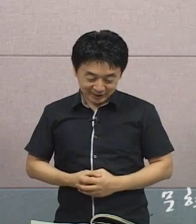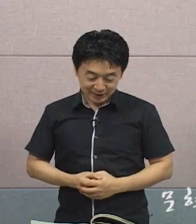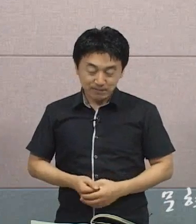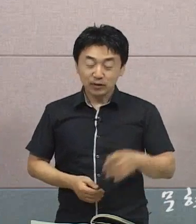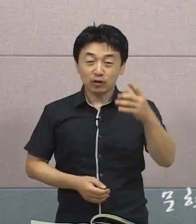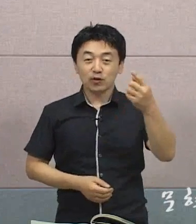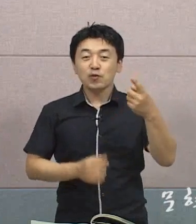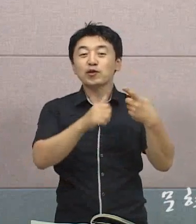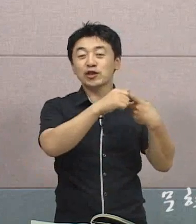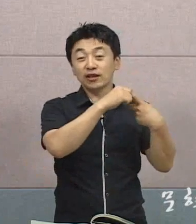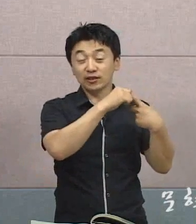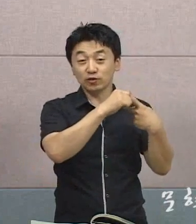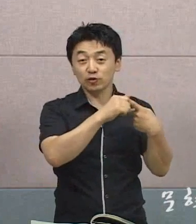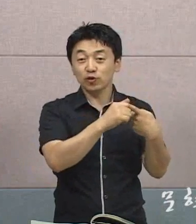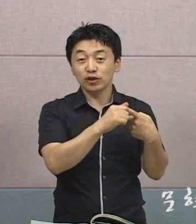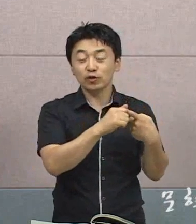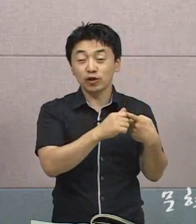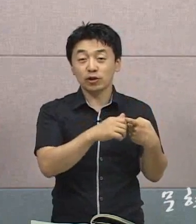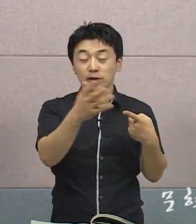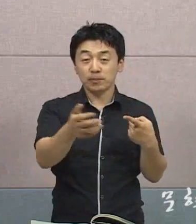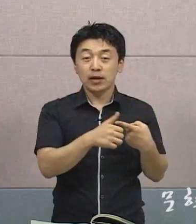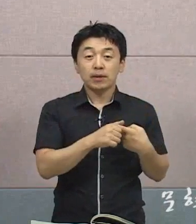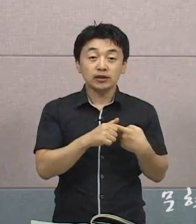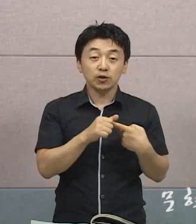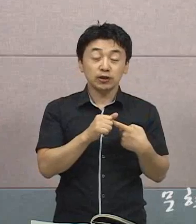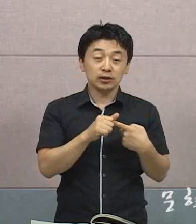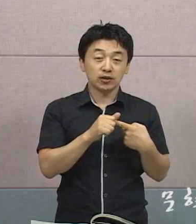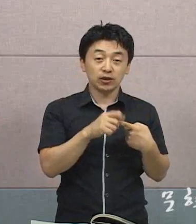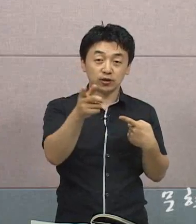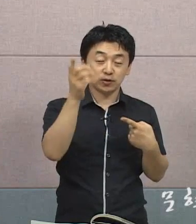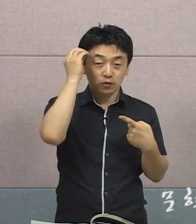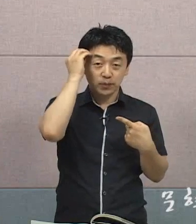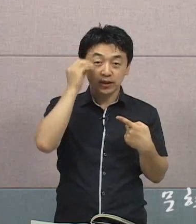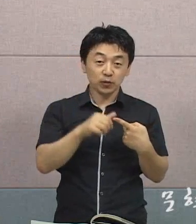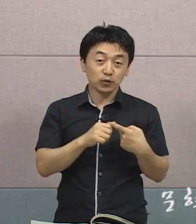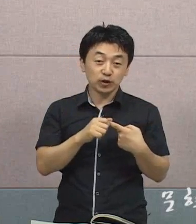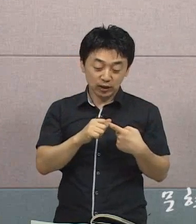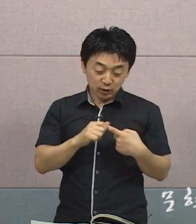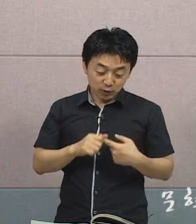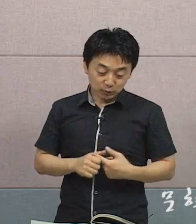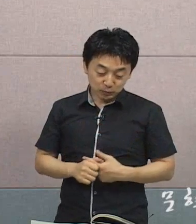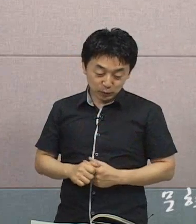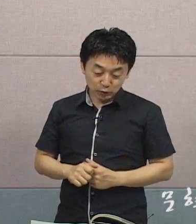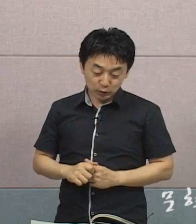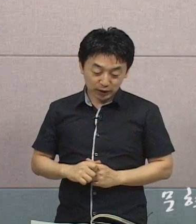네, 외우셔야 할 단어고요. 중요한 단어고요. 많이 사용되는 단어니까 여러분들이 꼭 필히 외우도록 하세요.